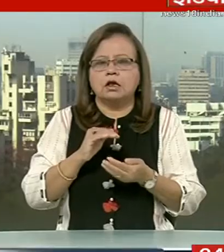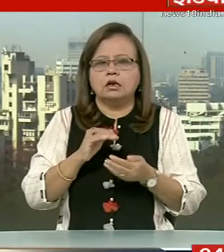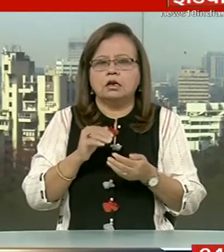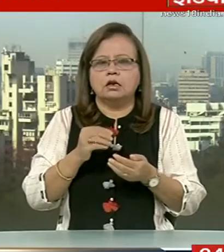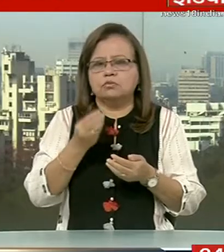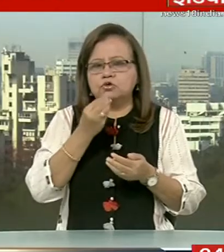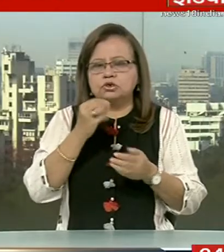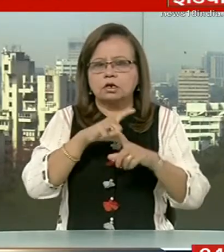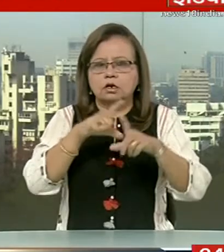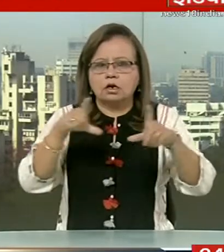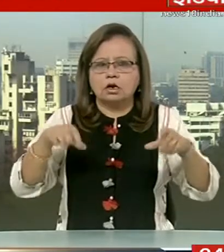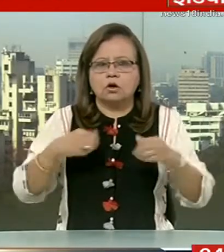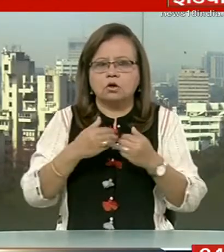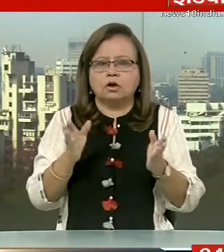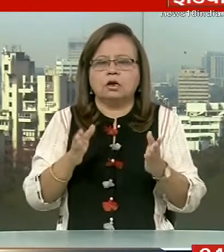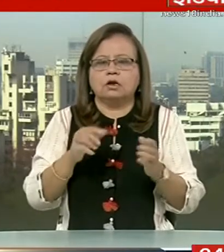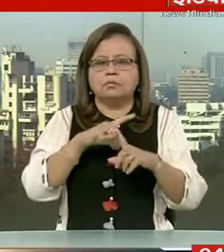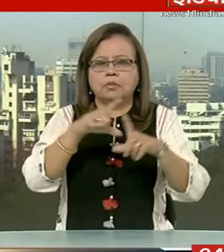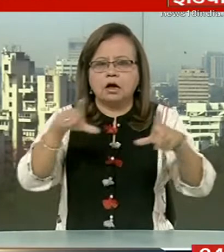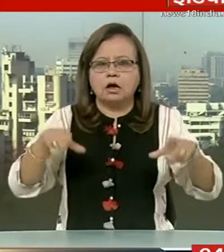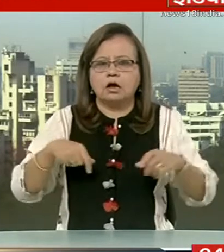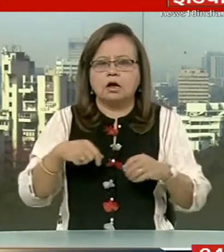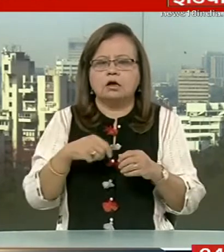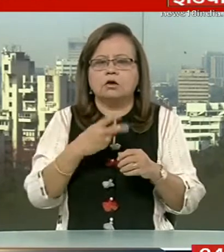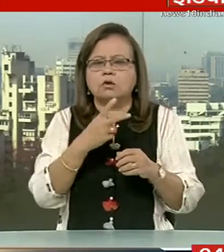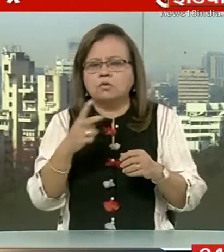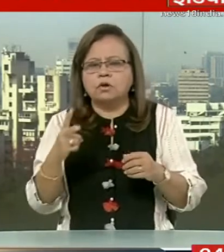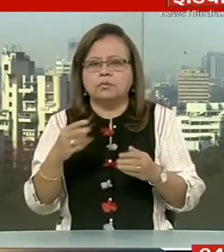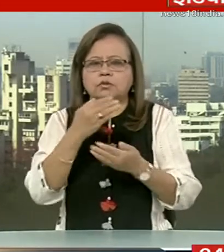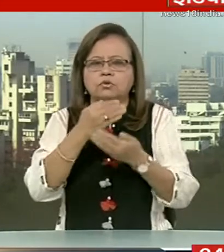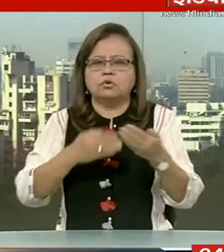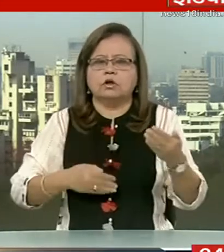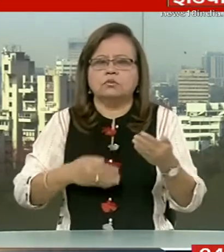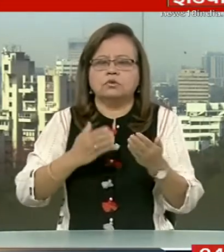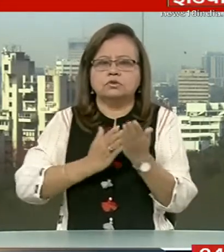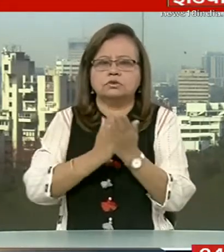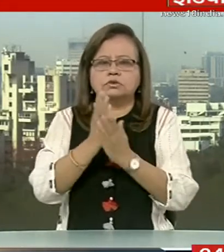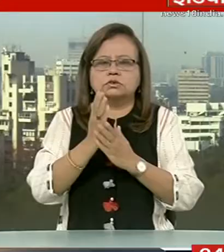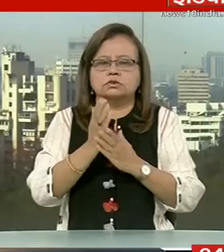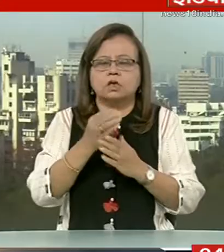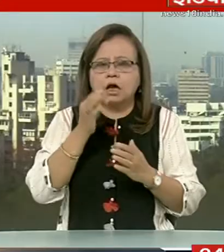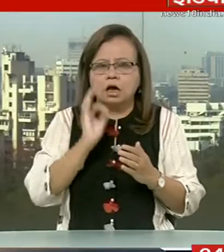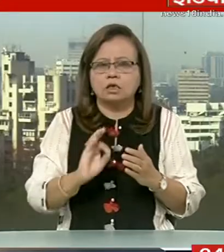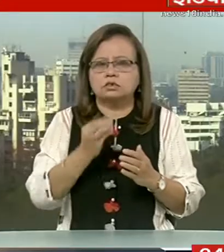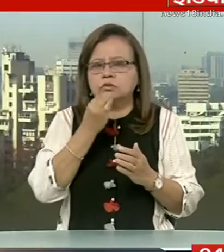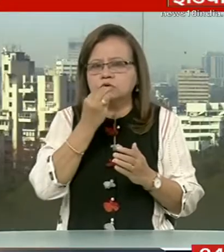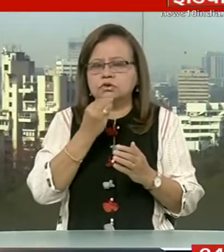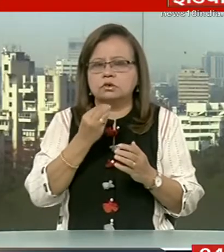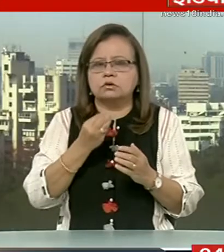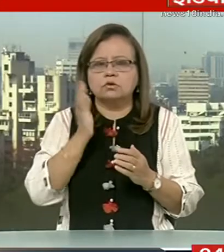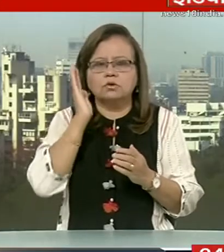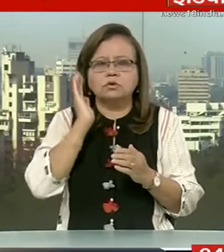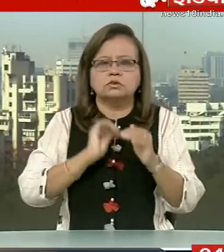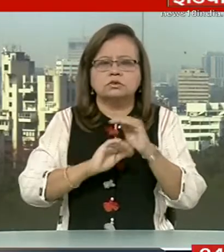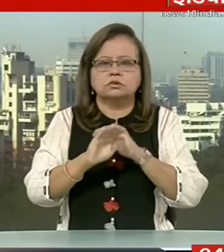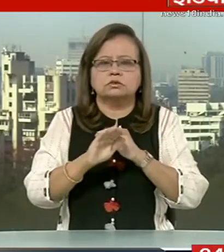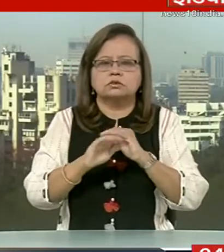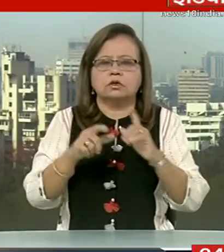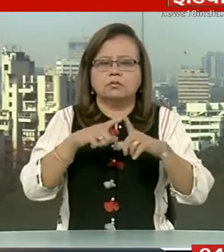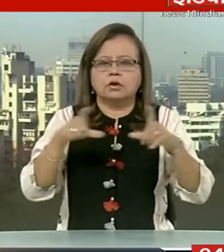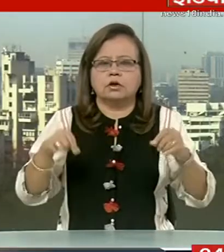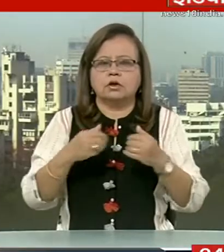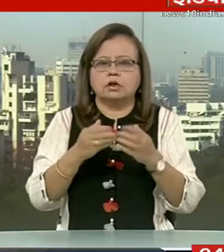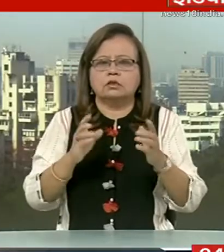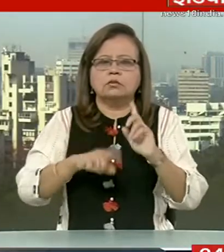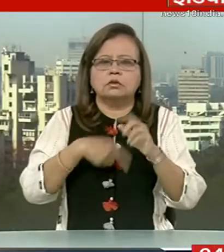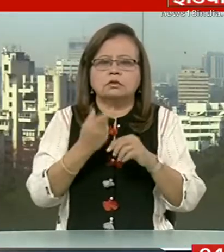पार्क का उद्घाटन किया पाक उद्देश्य विभिन्न गतिविधियों के जरिए पोषक भोजन के प्रति जागरूकता फैलाना है पार्क